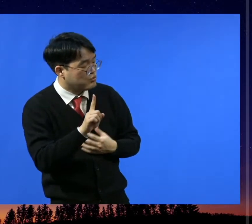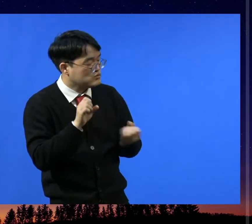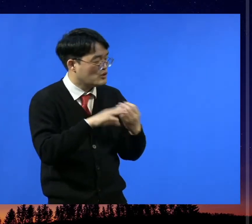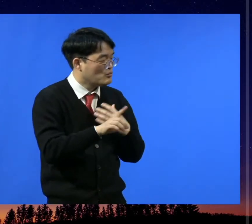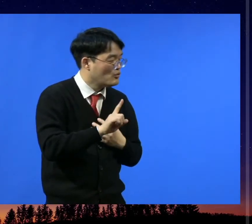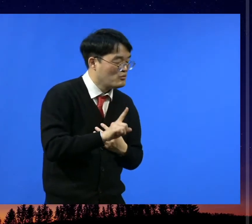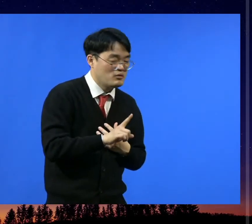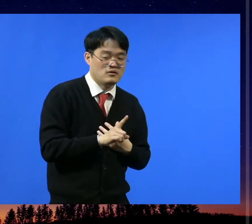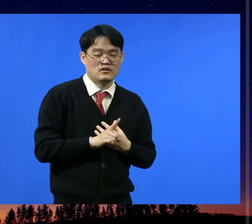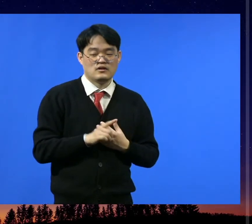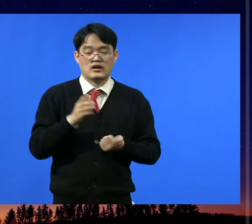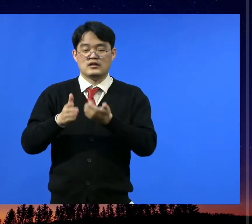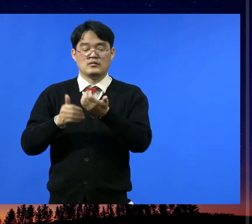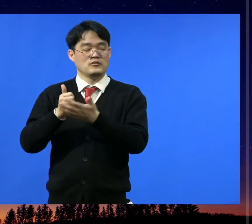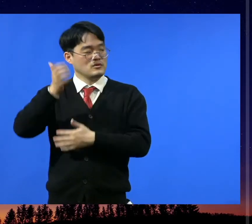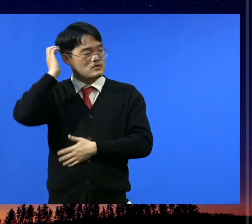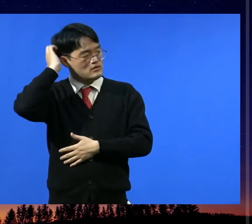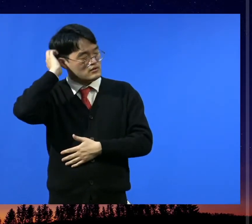하나님도 대략 난감.